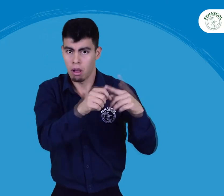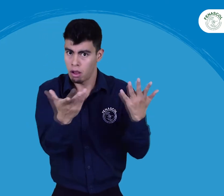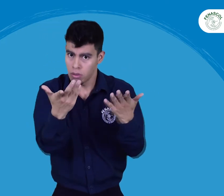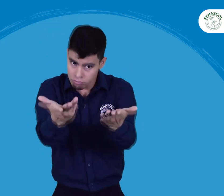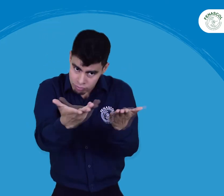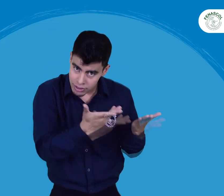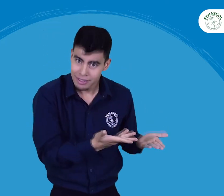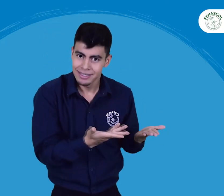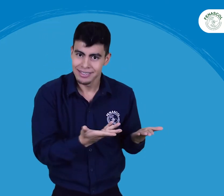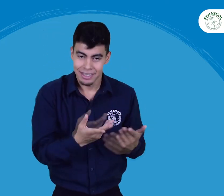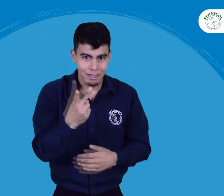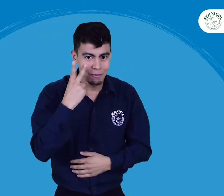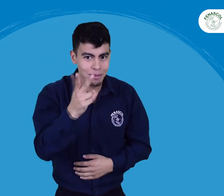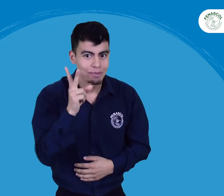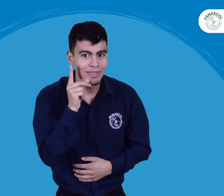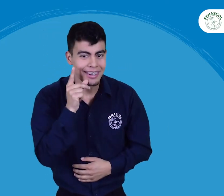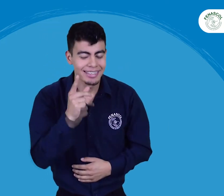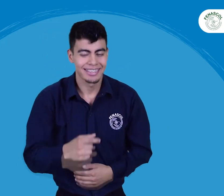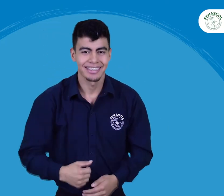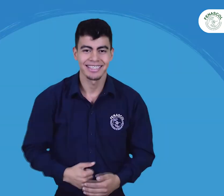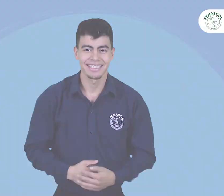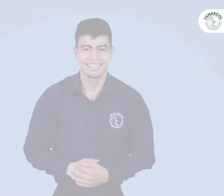aprovecha nos vemos en pereira